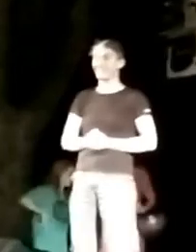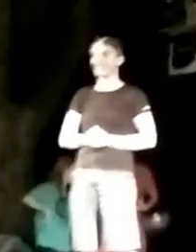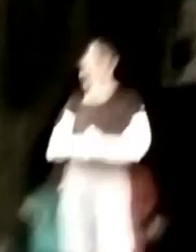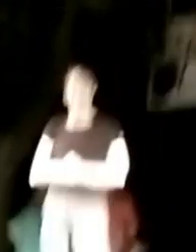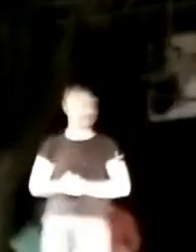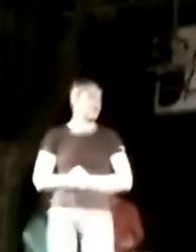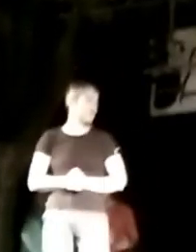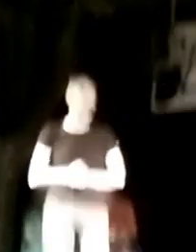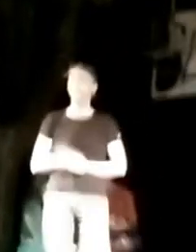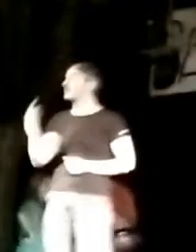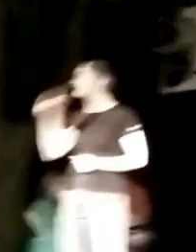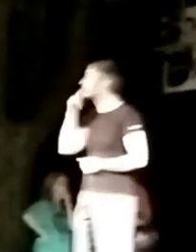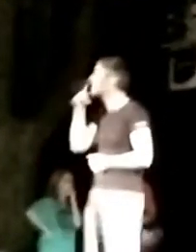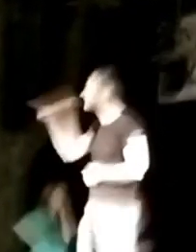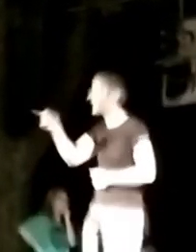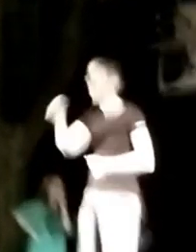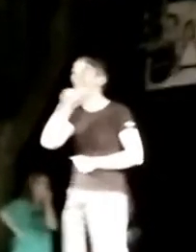Ai, mira, un iaio flauta!